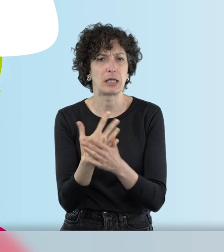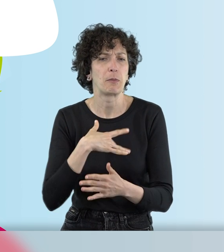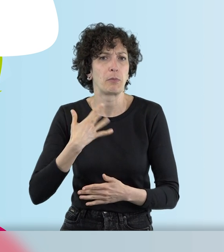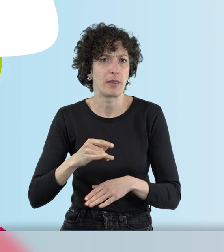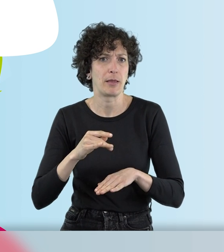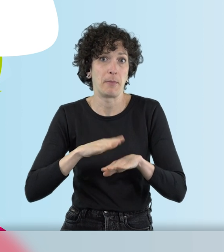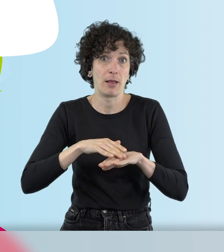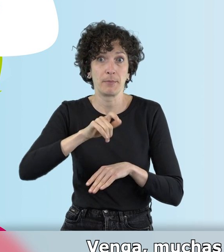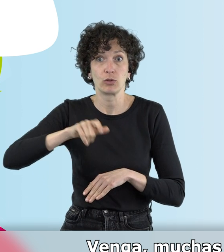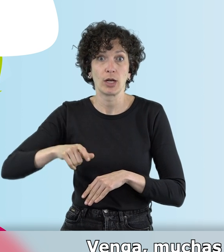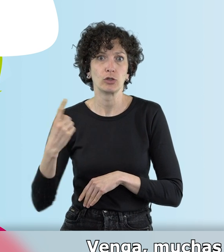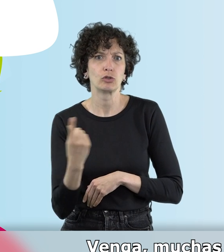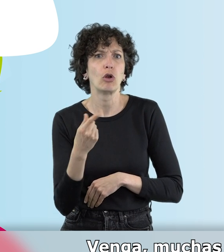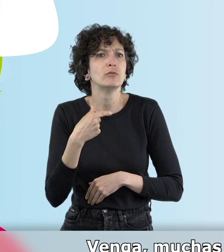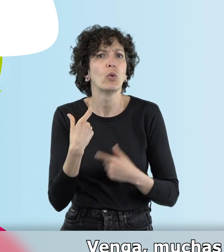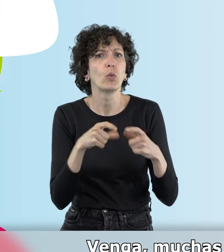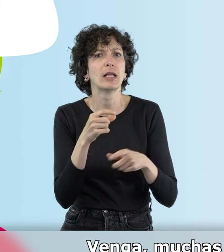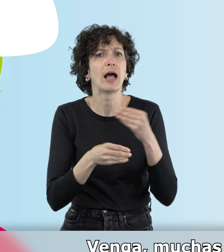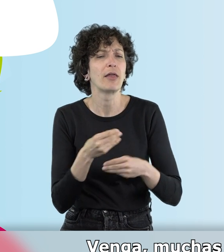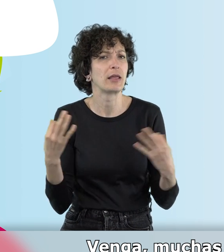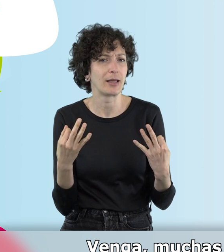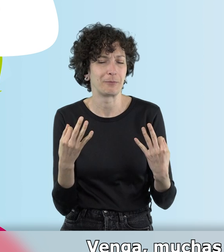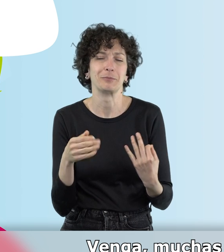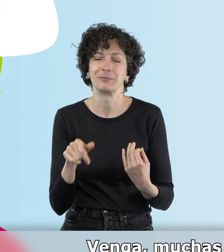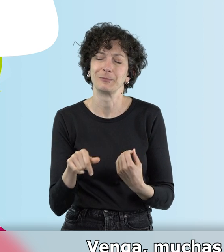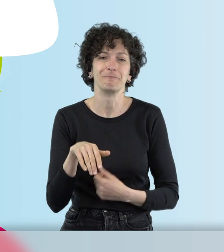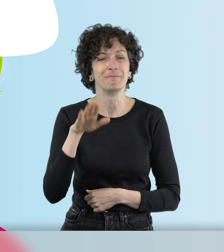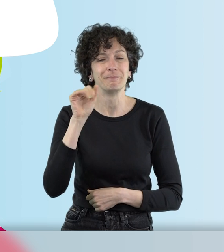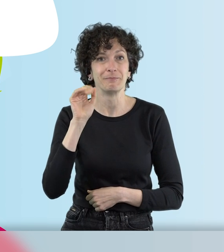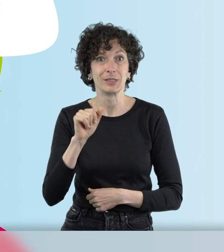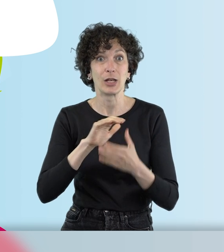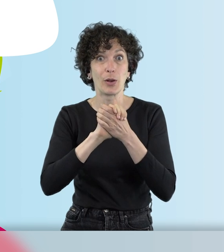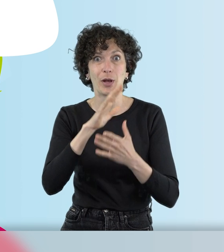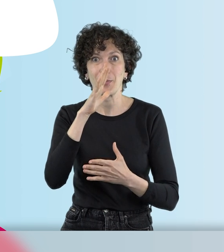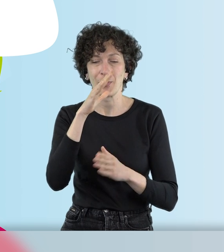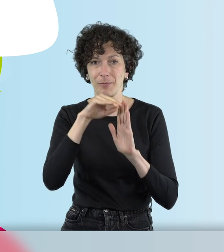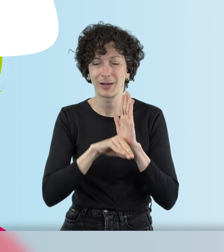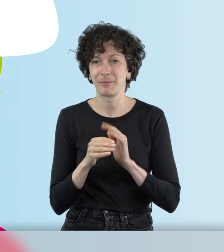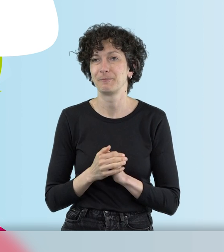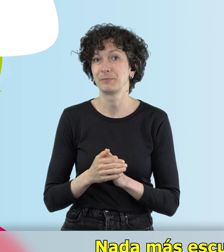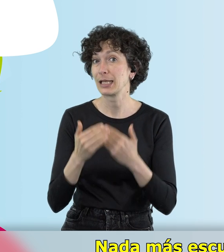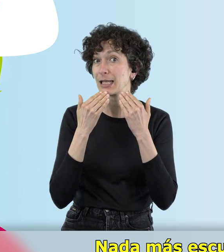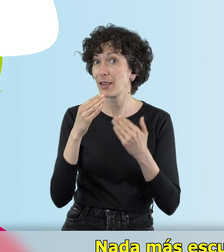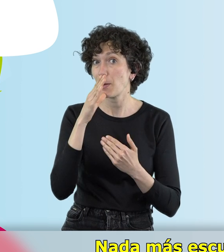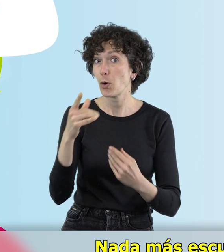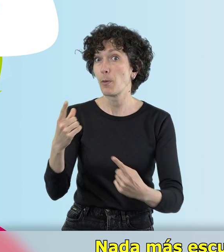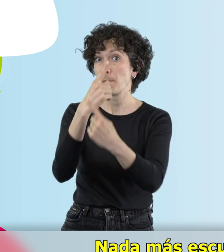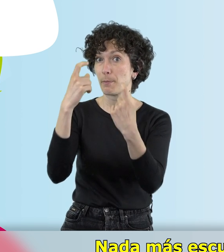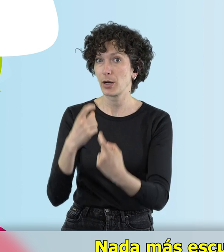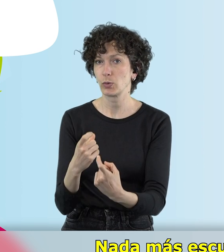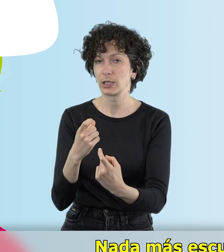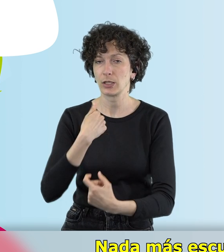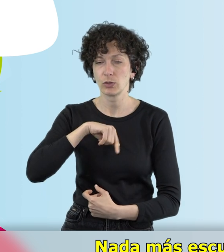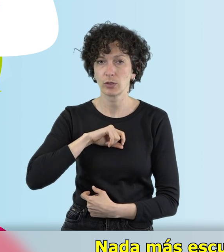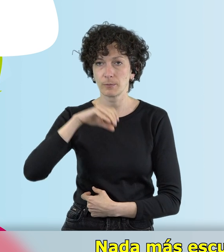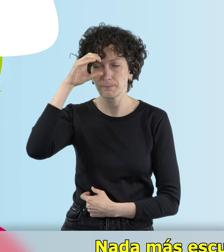Junta para los que estamos solos. Venga, muchas gracias, enhorabuena por el programa. Gracias, Gregorio, por tu pregunta. Nada más